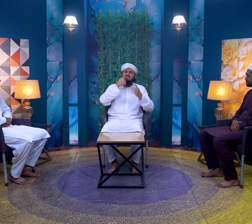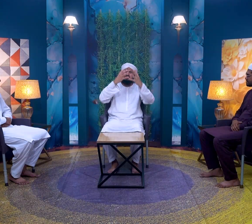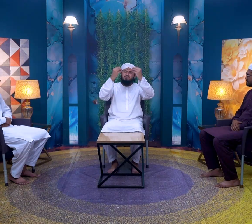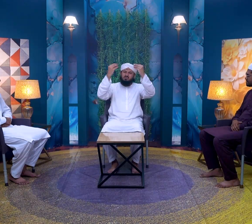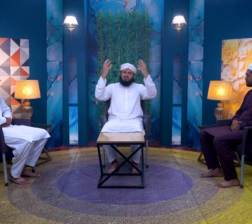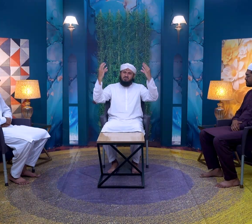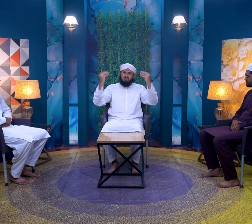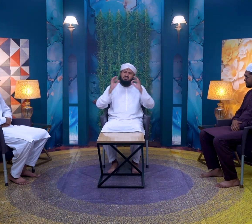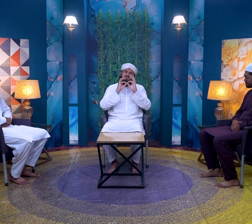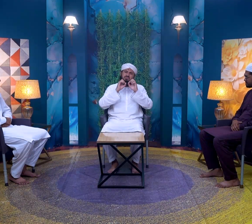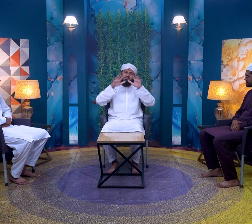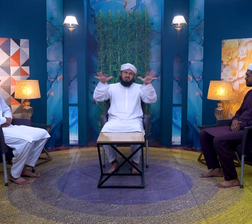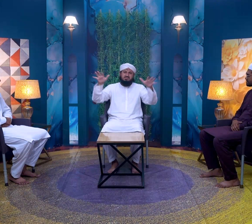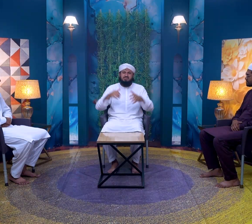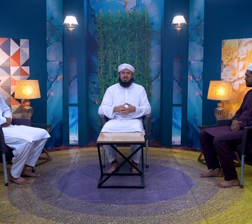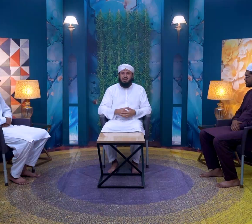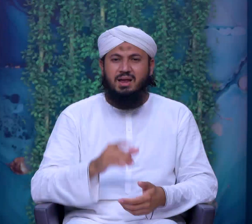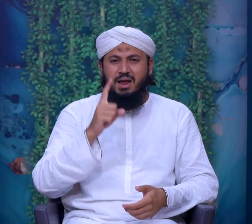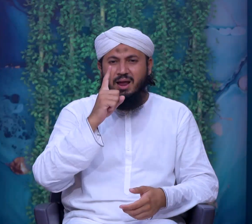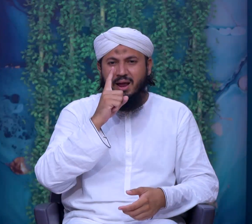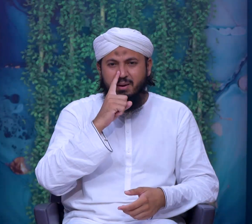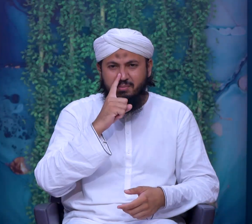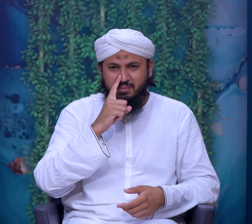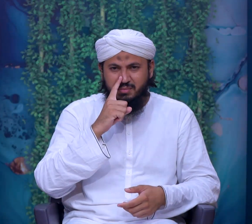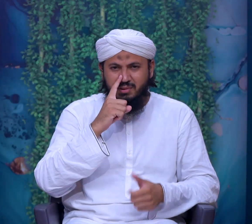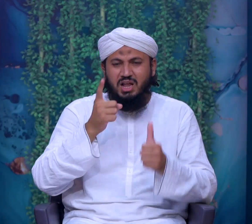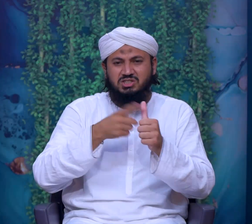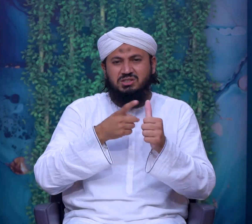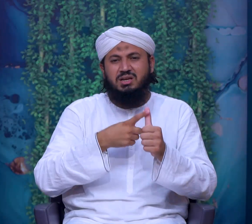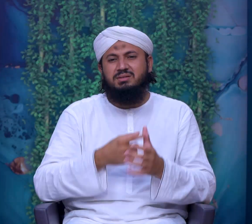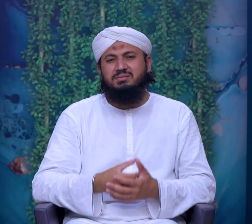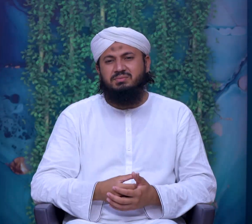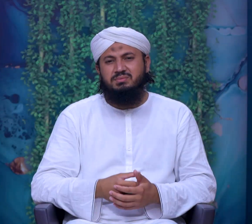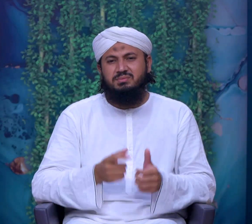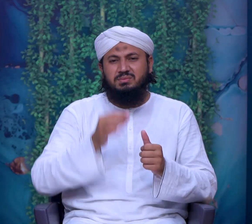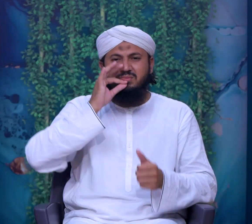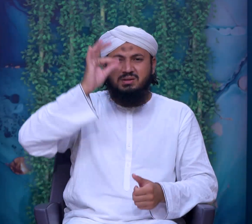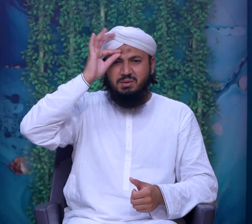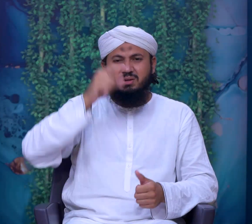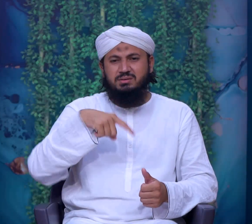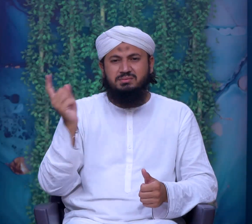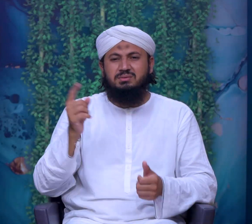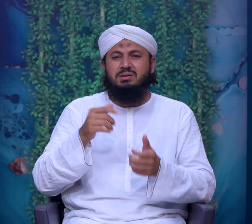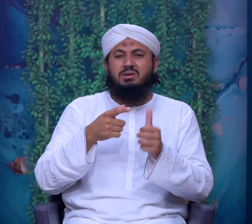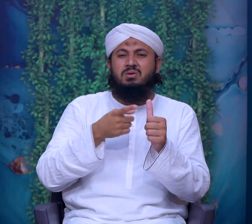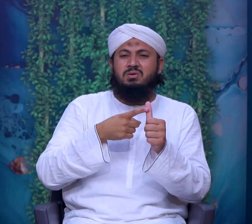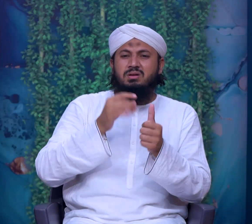ہر چھپایا محو کلام ہو گیا۔ حضرت سیدتنا آمنہ رضی اللہ عنہا ارشاد فرماتی ہیں، جب تک آپ صلی اللہ علیہ